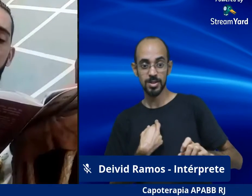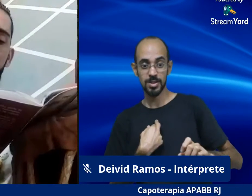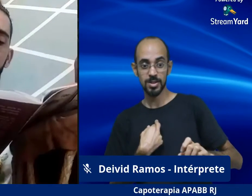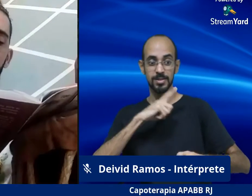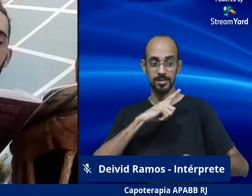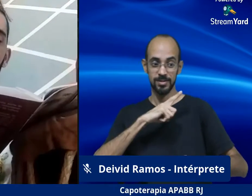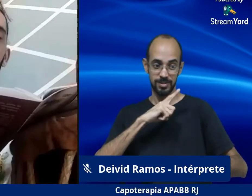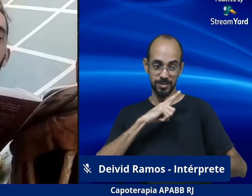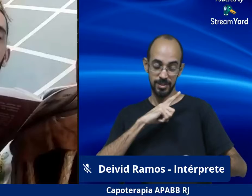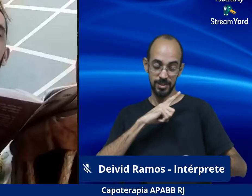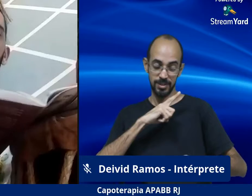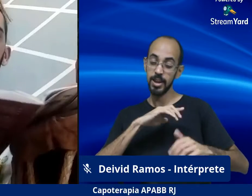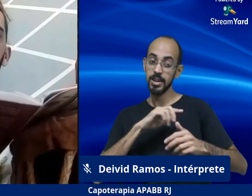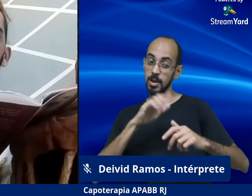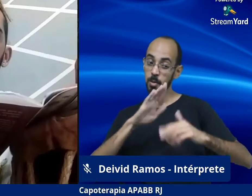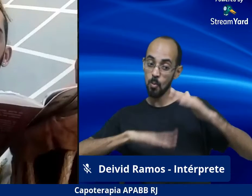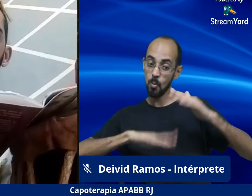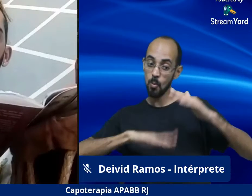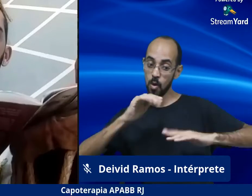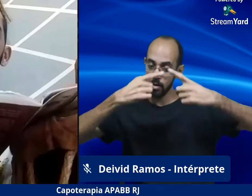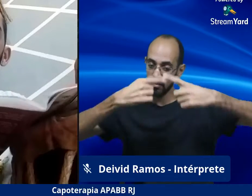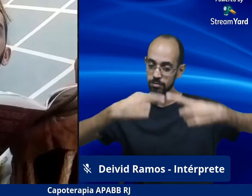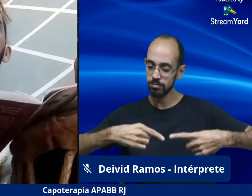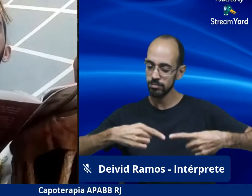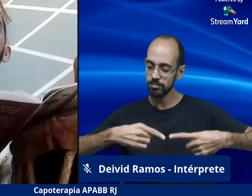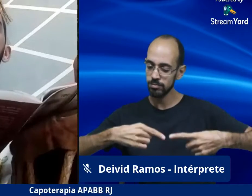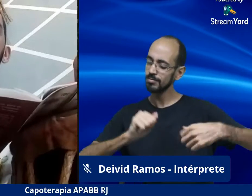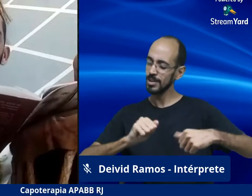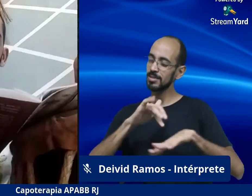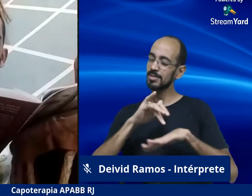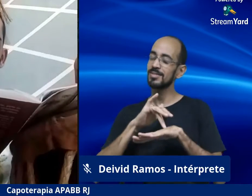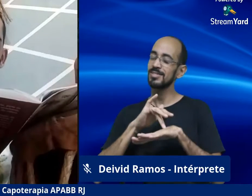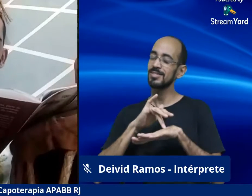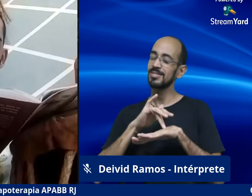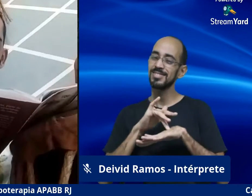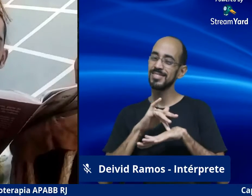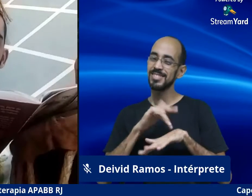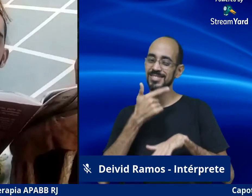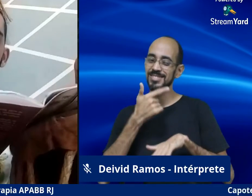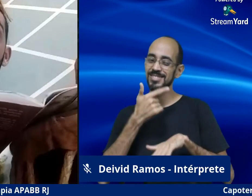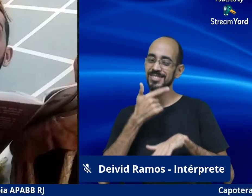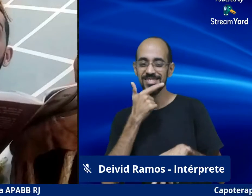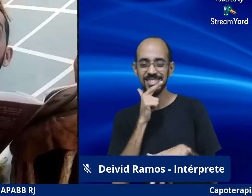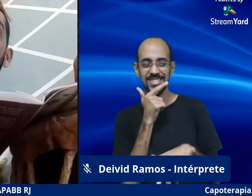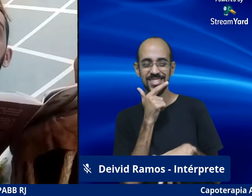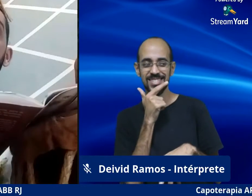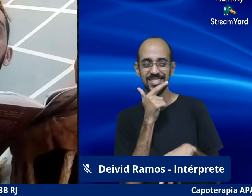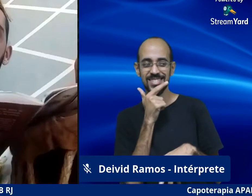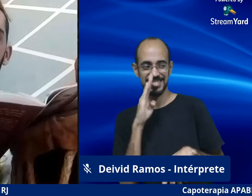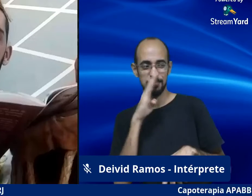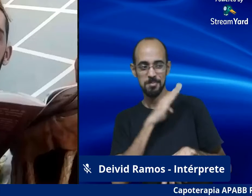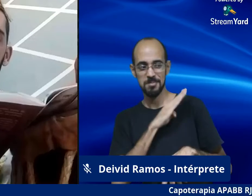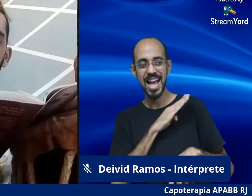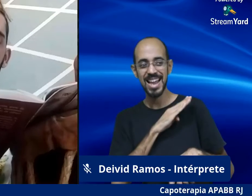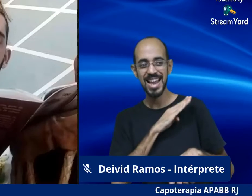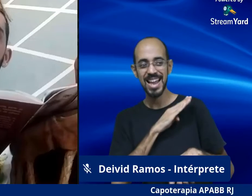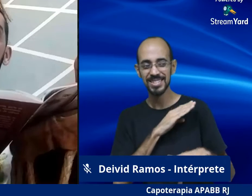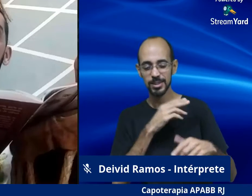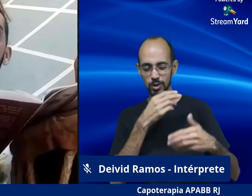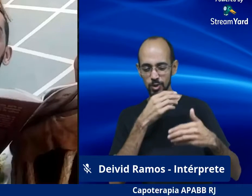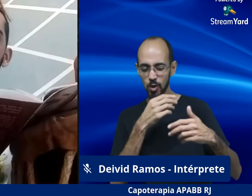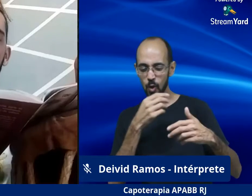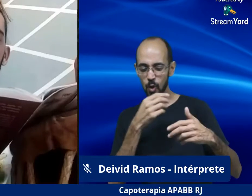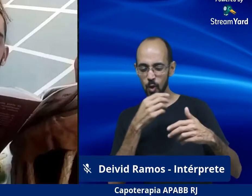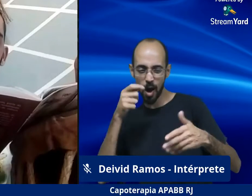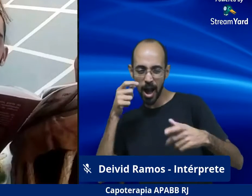frustrar. Sorriso no rosto e muita malícia, com golpes raspando,